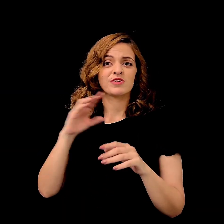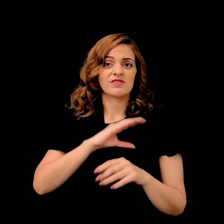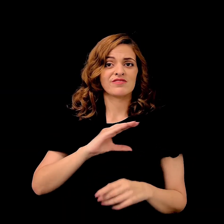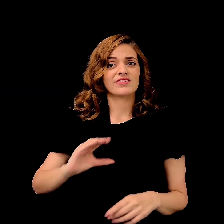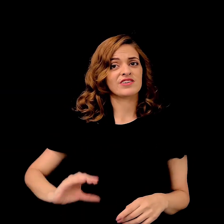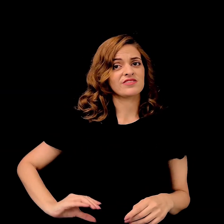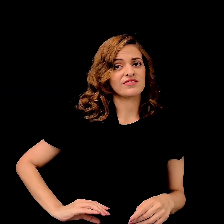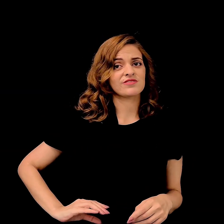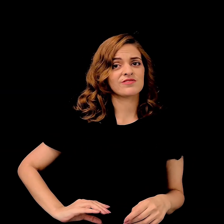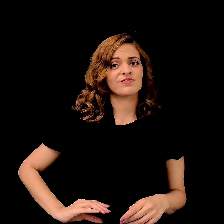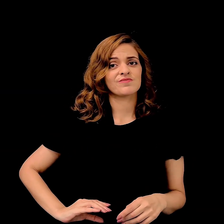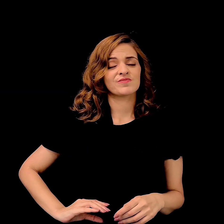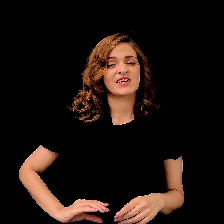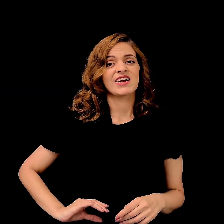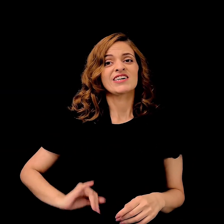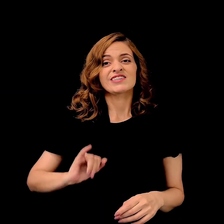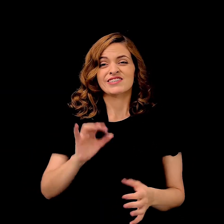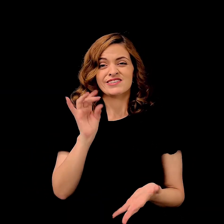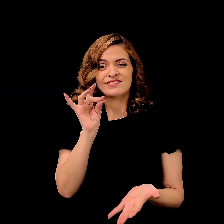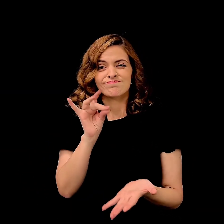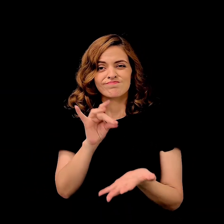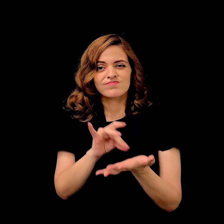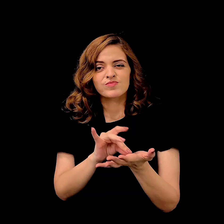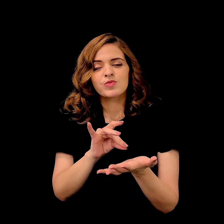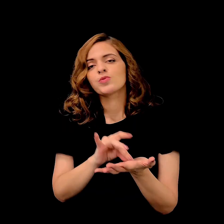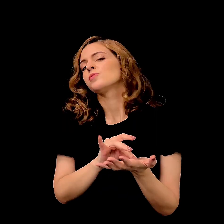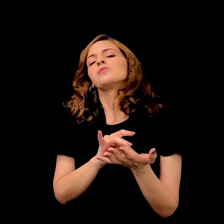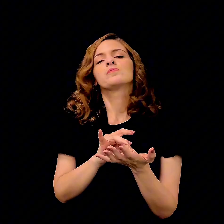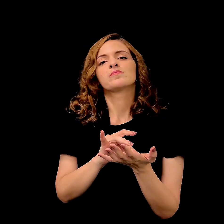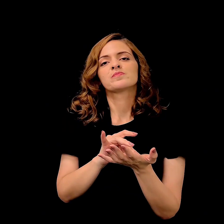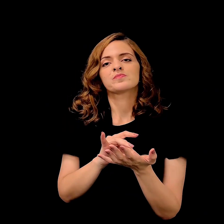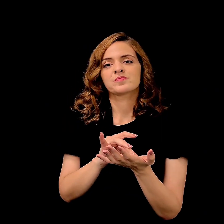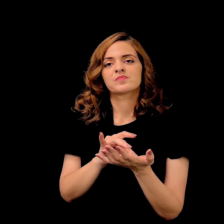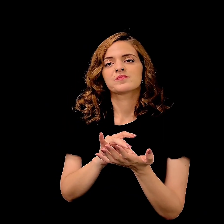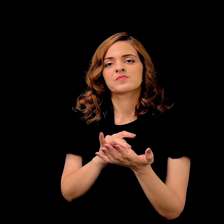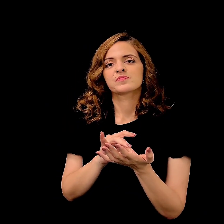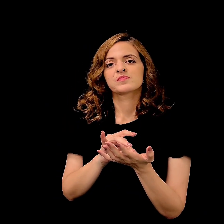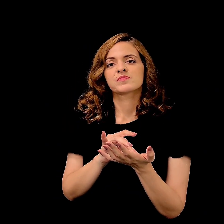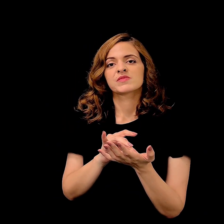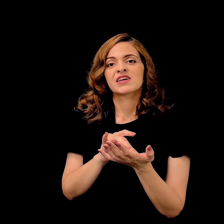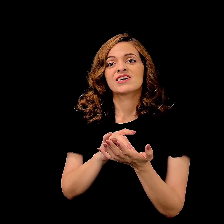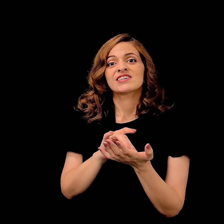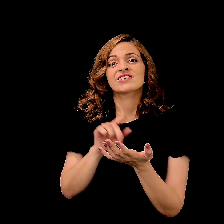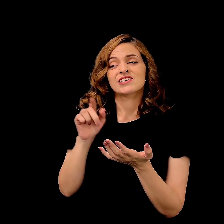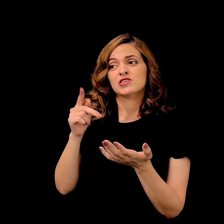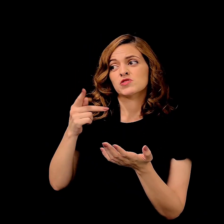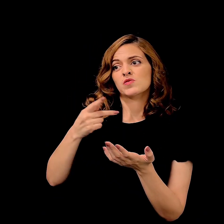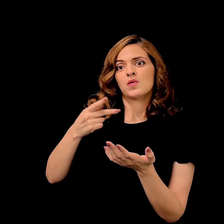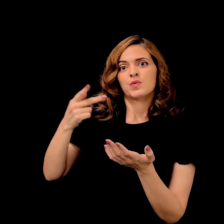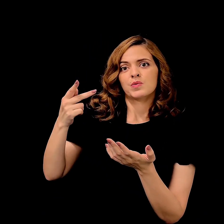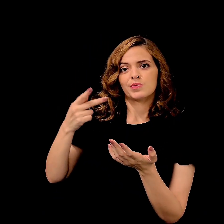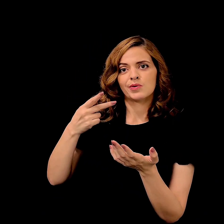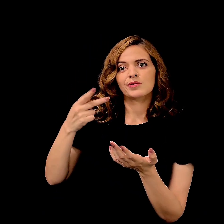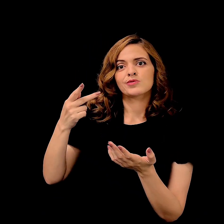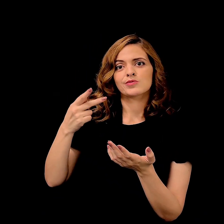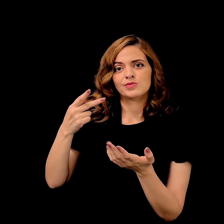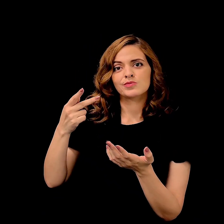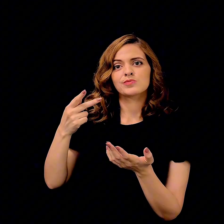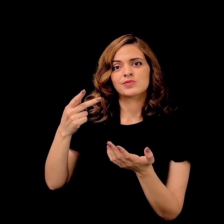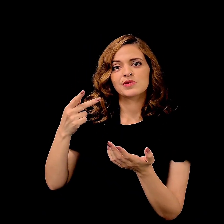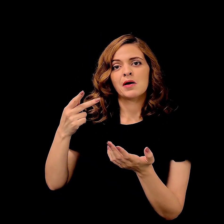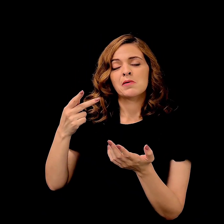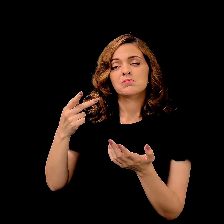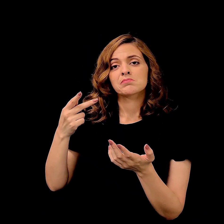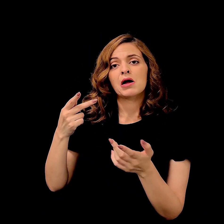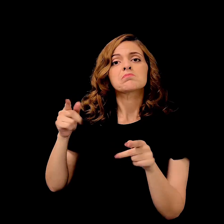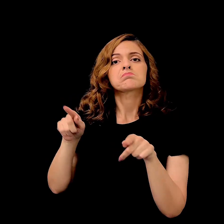Se é certo que com ele padecemos, para que